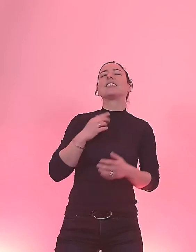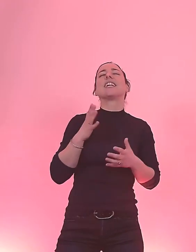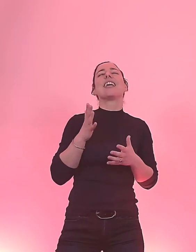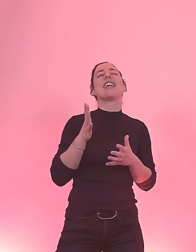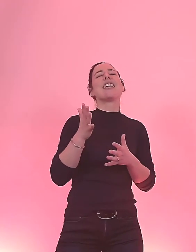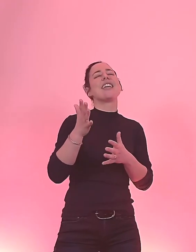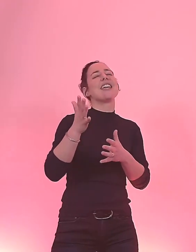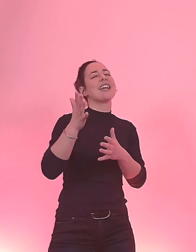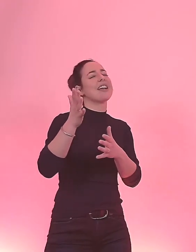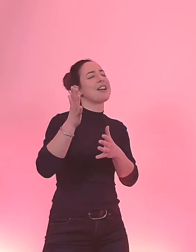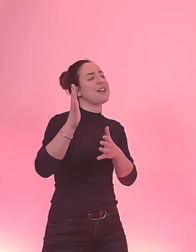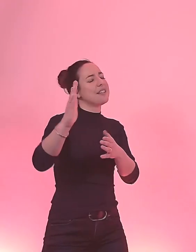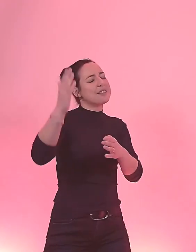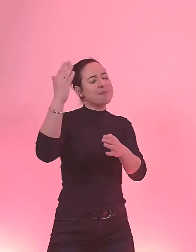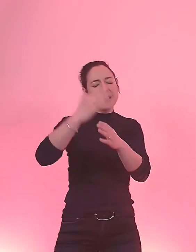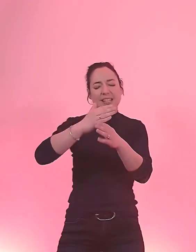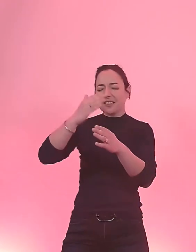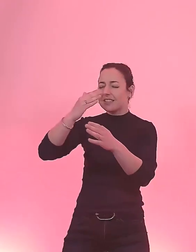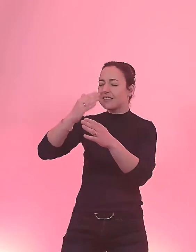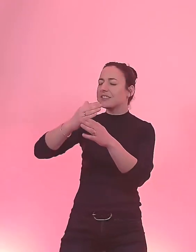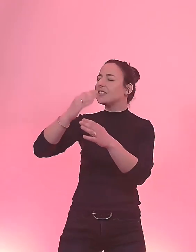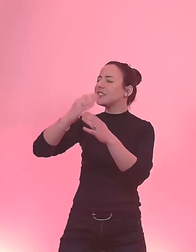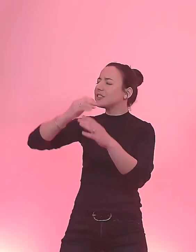het is zes nee